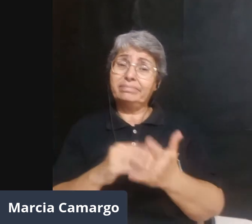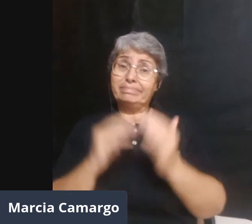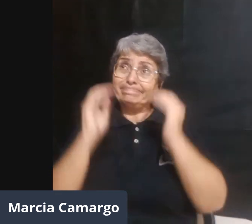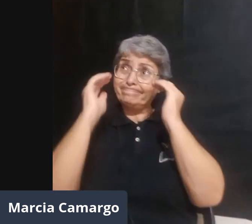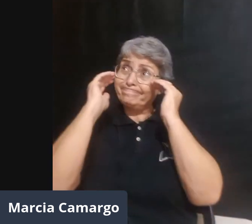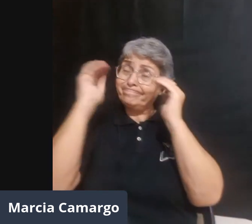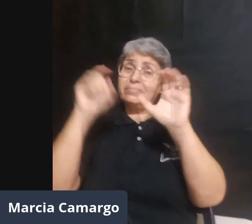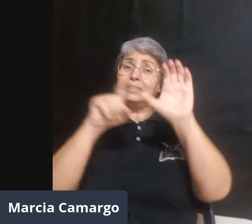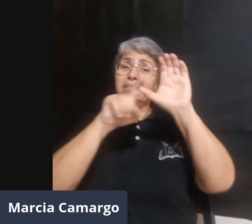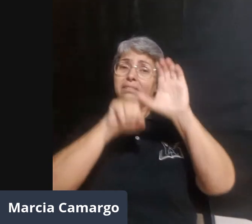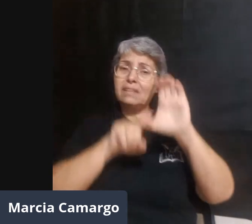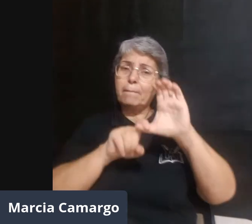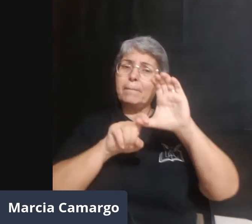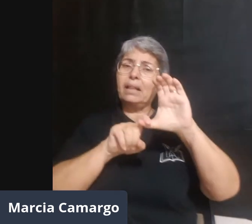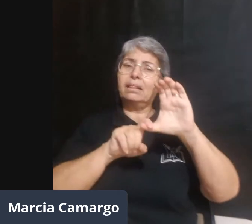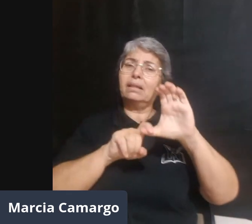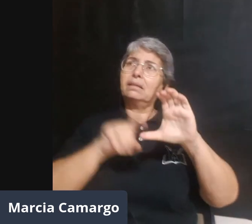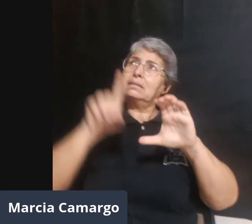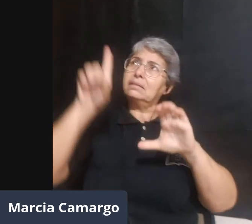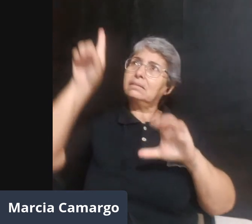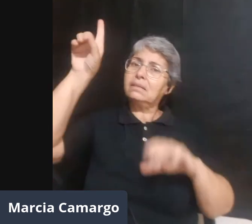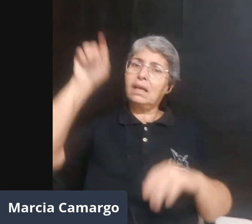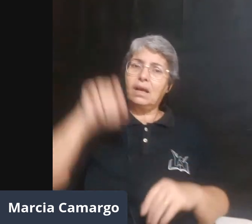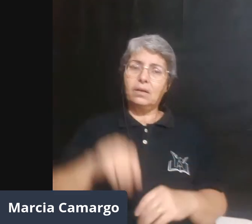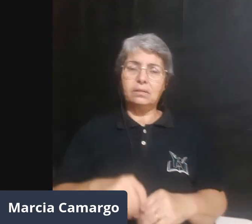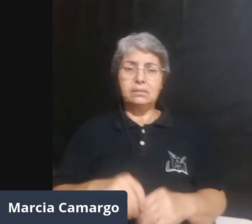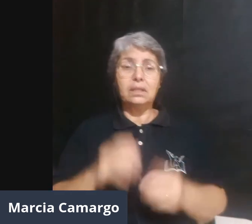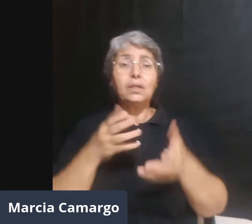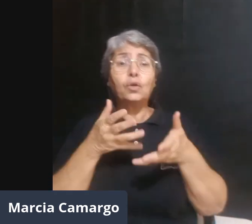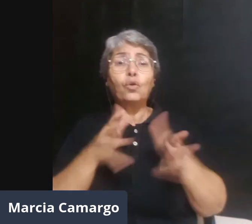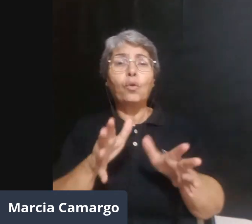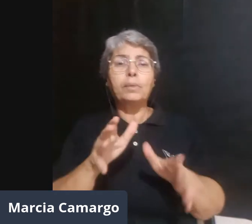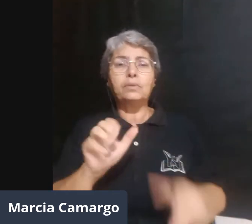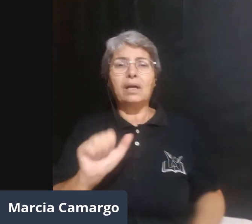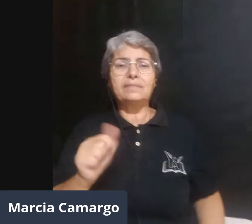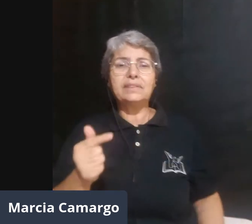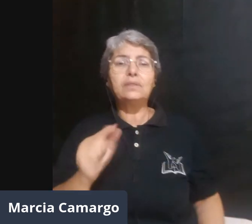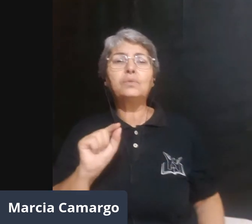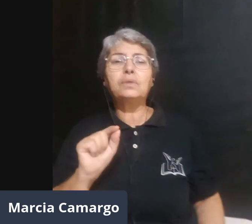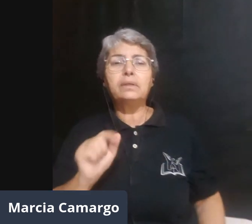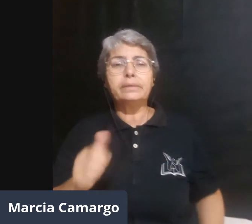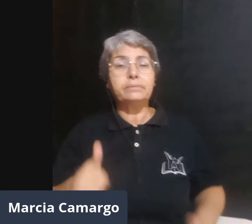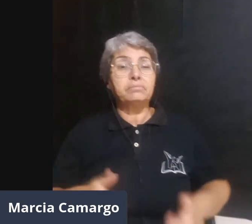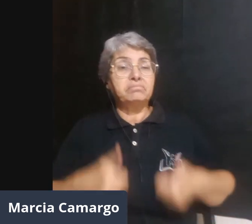Senhor, nós começamos a caminhar orgulhosamente com nossa